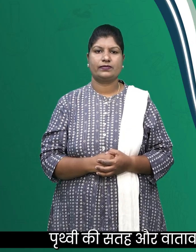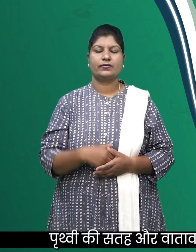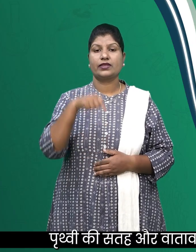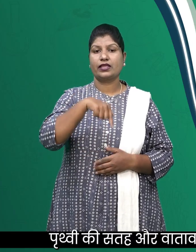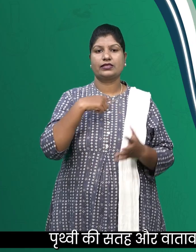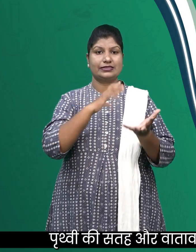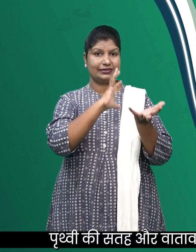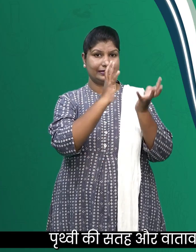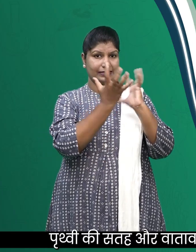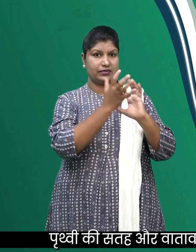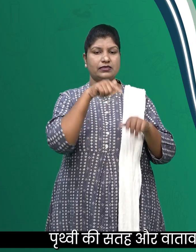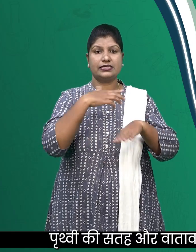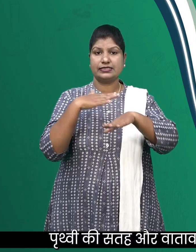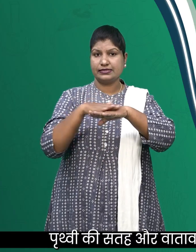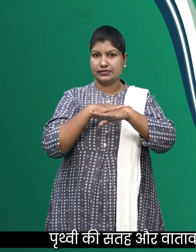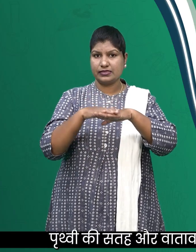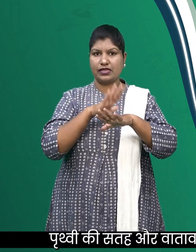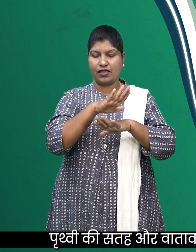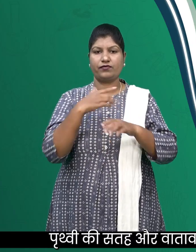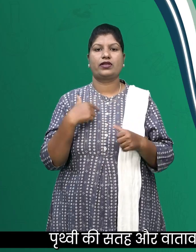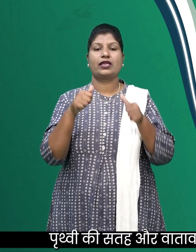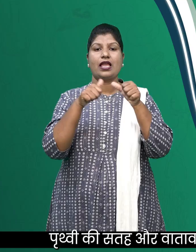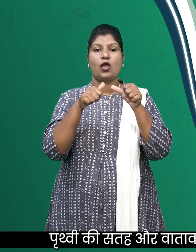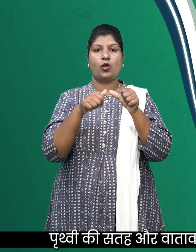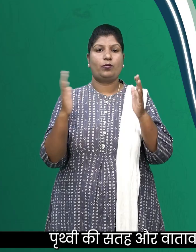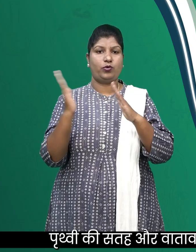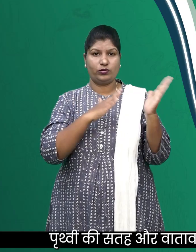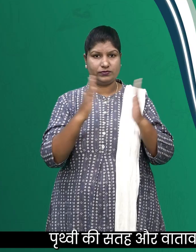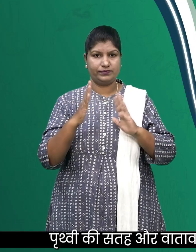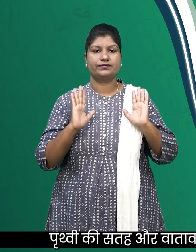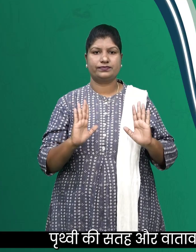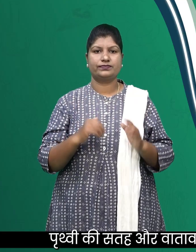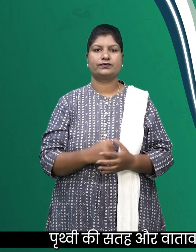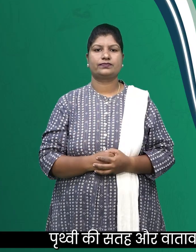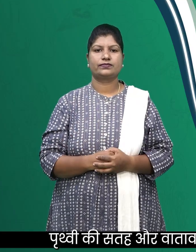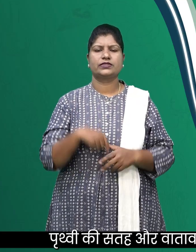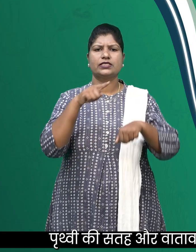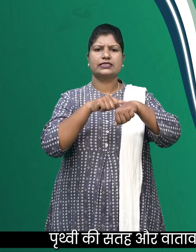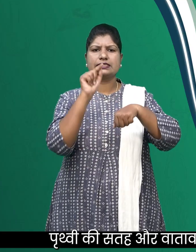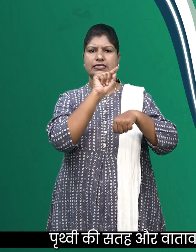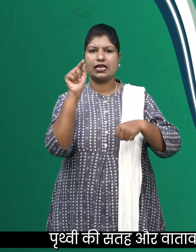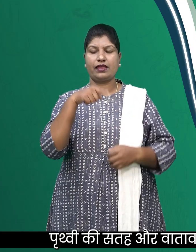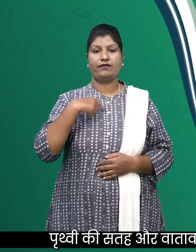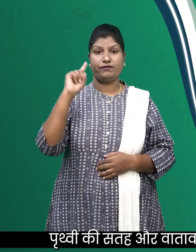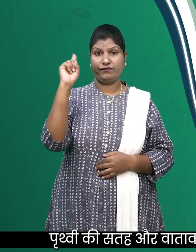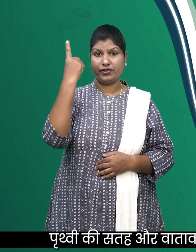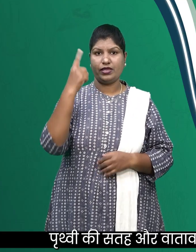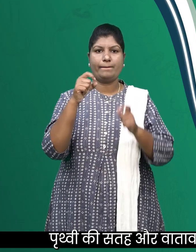पृथ्वी की सतह और वातावरण अपने अस्तित्व के पहले अरब वर्ष के